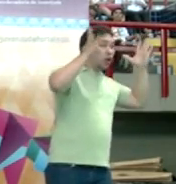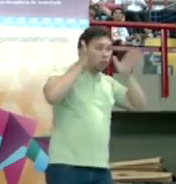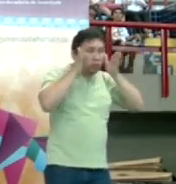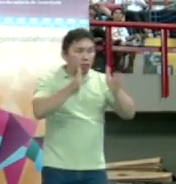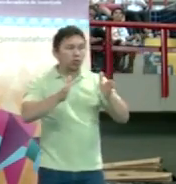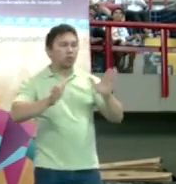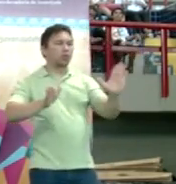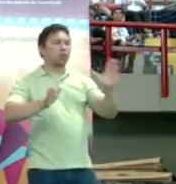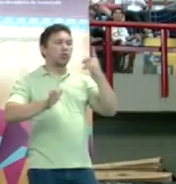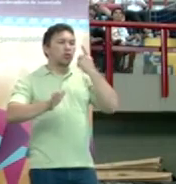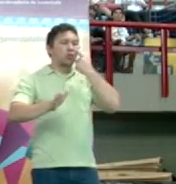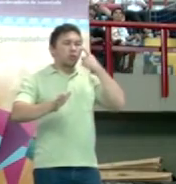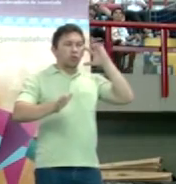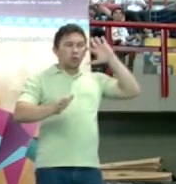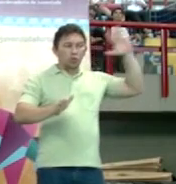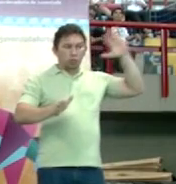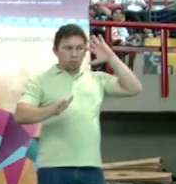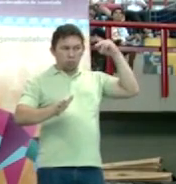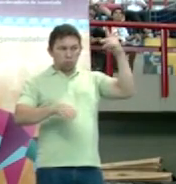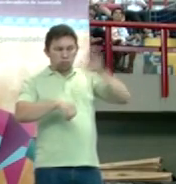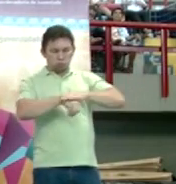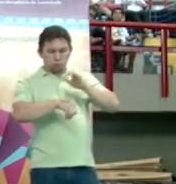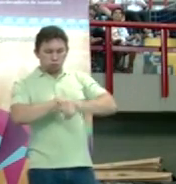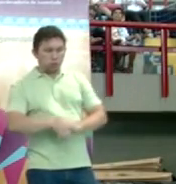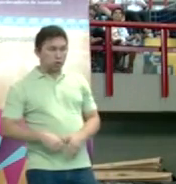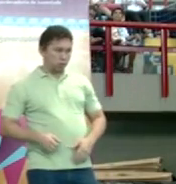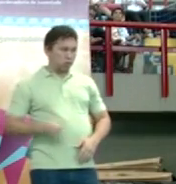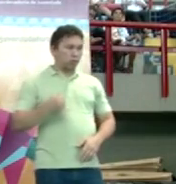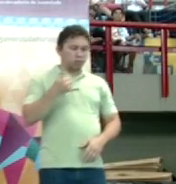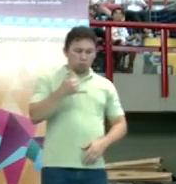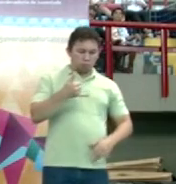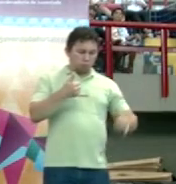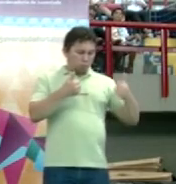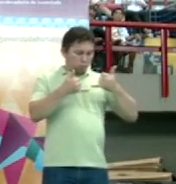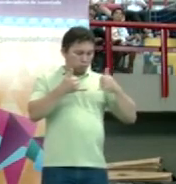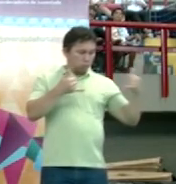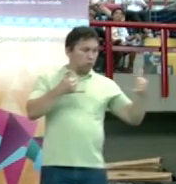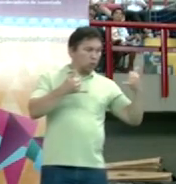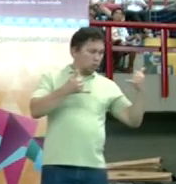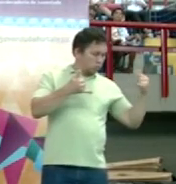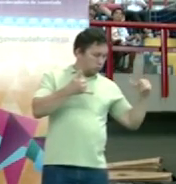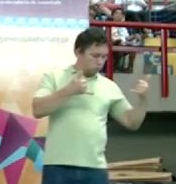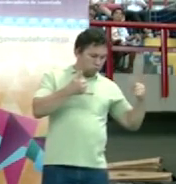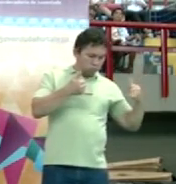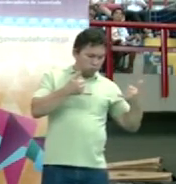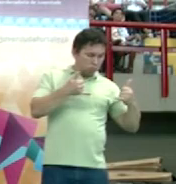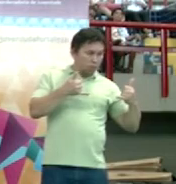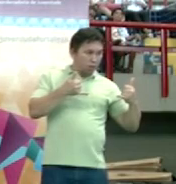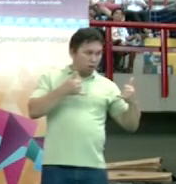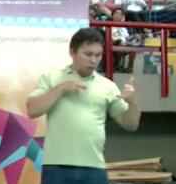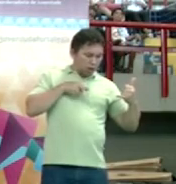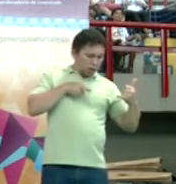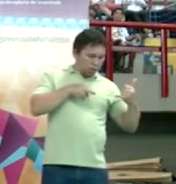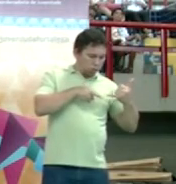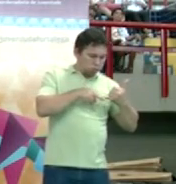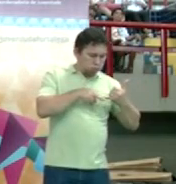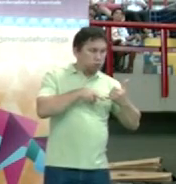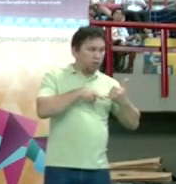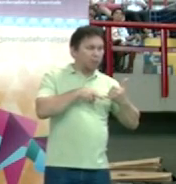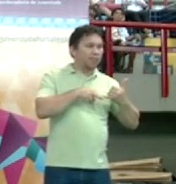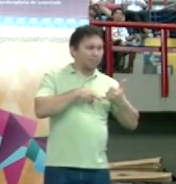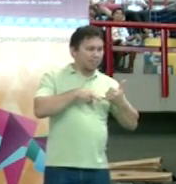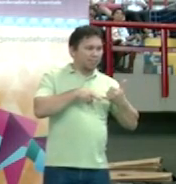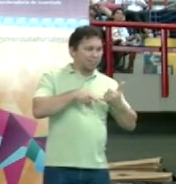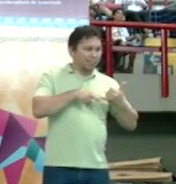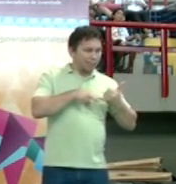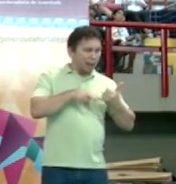Imagine que você tenha uma carga elétrica vindo e encontra uma resistência. Ela vai ou não vai ter